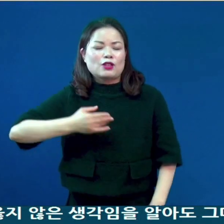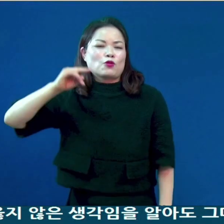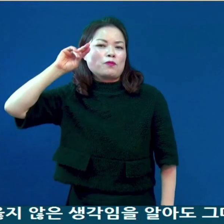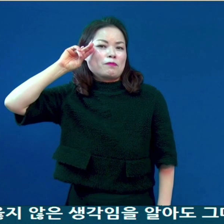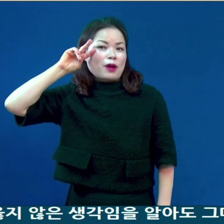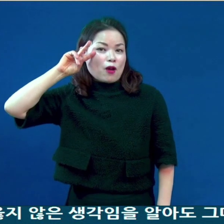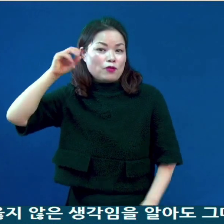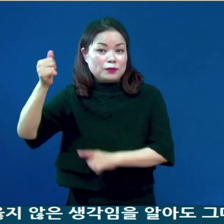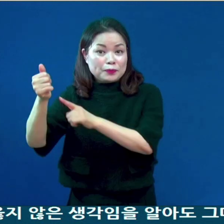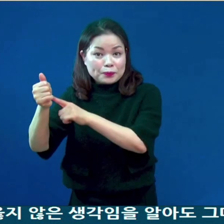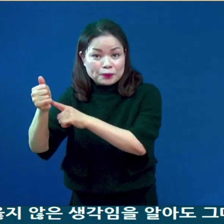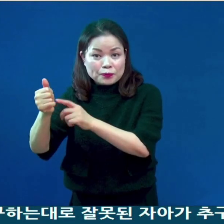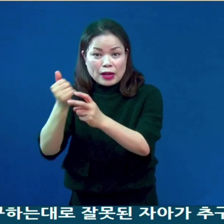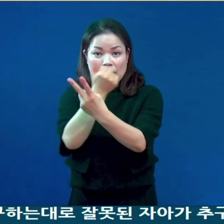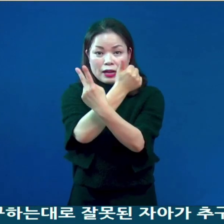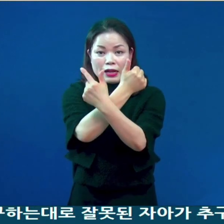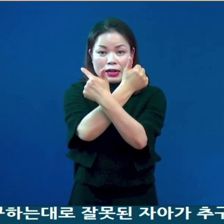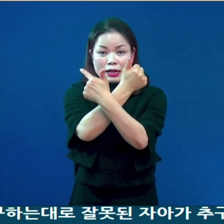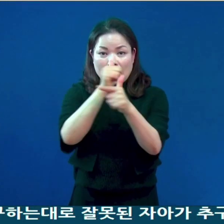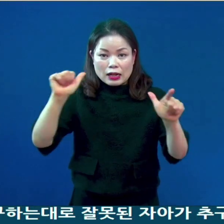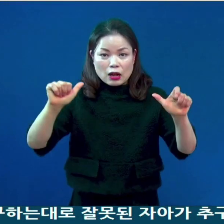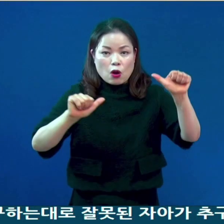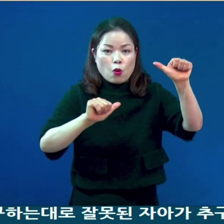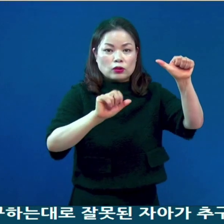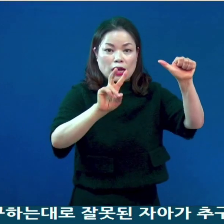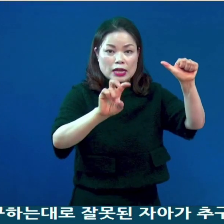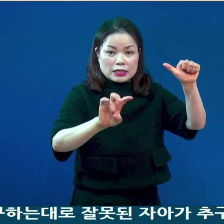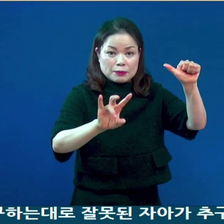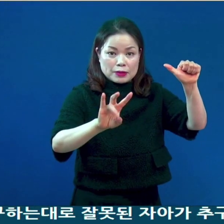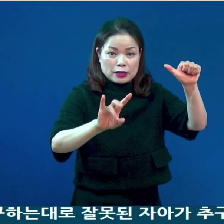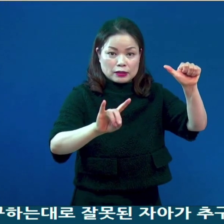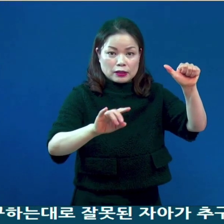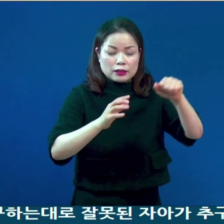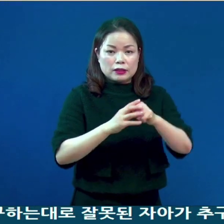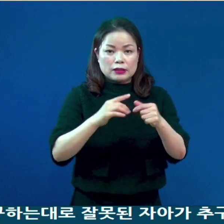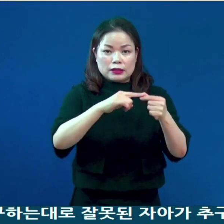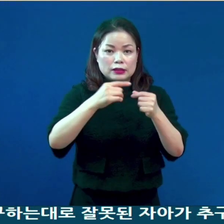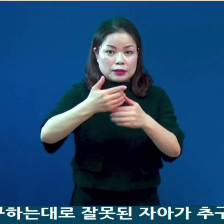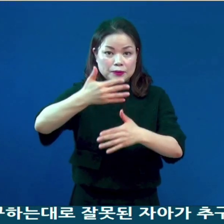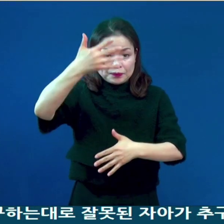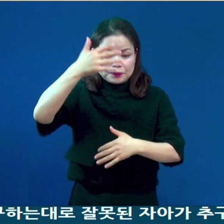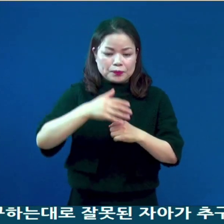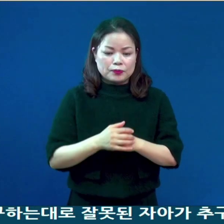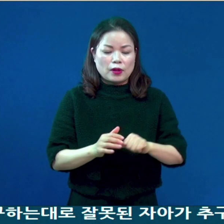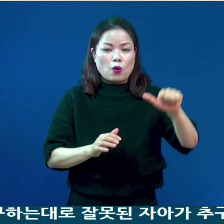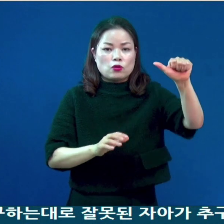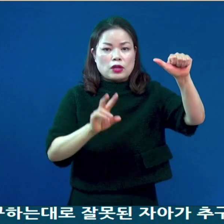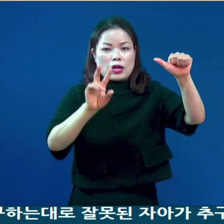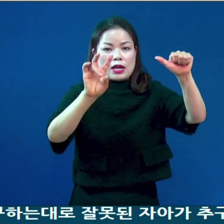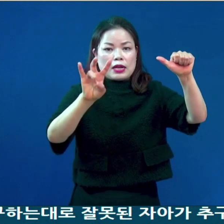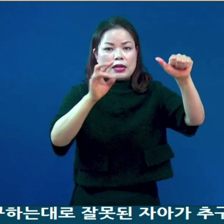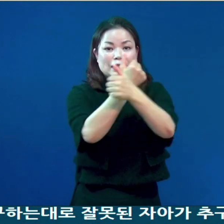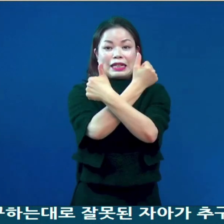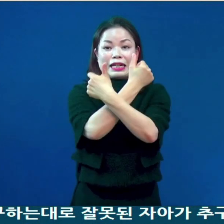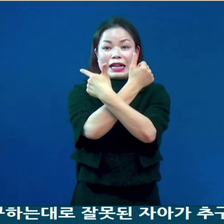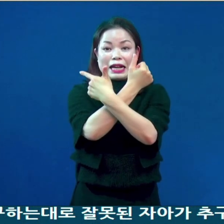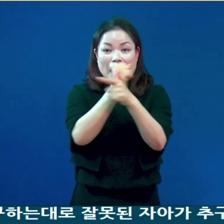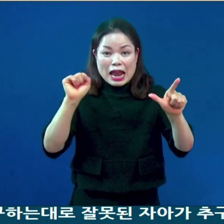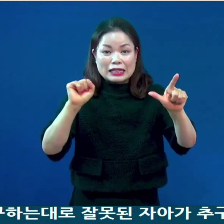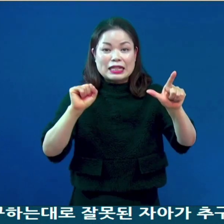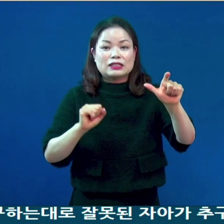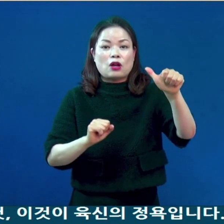바울이죠. 갈라디아서 5장 24절의 말씀 같이 한번 자막으로 보겠습니다. 갈라디아서 5장 24절 말씀 같이